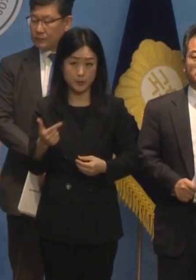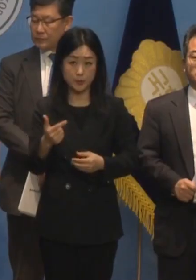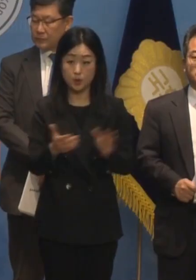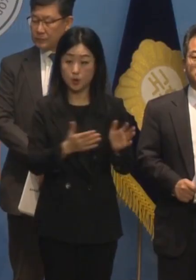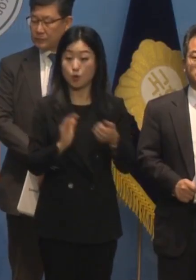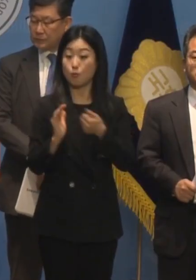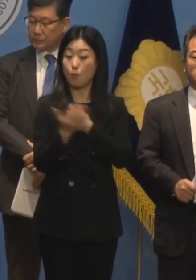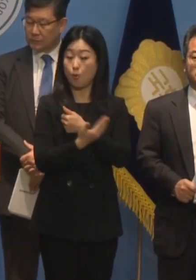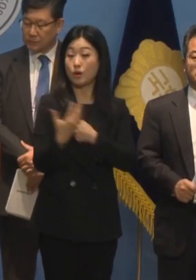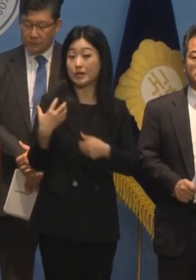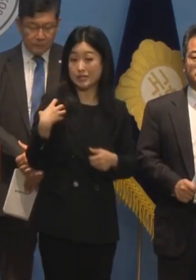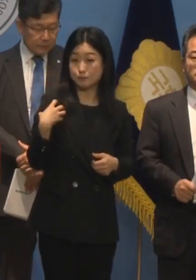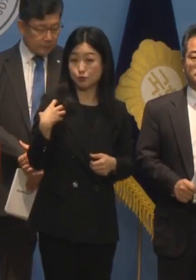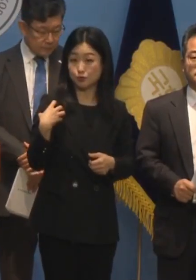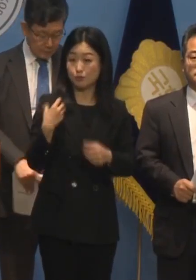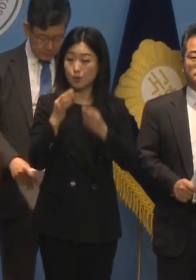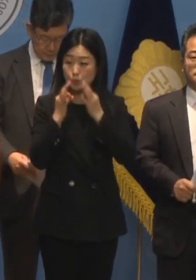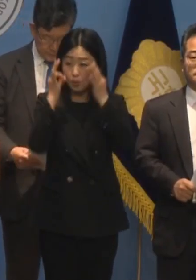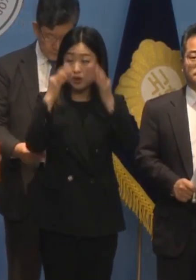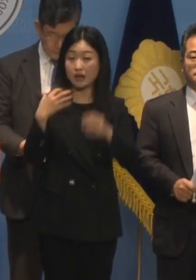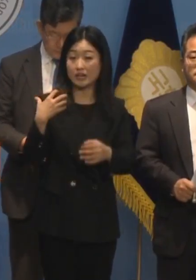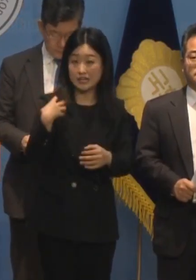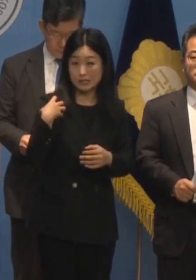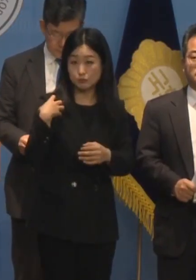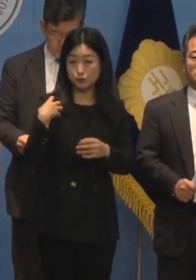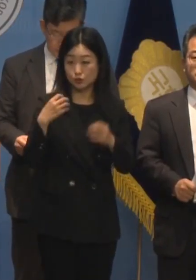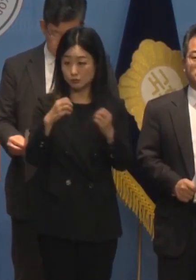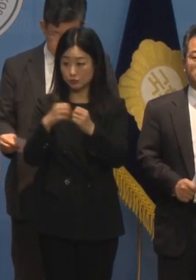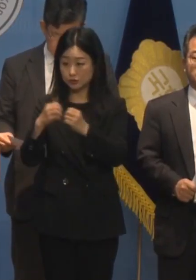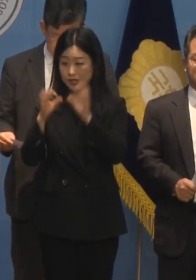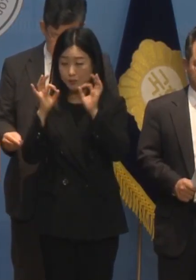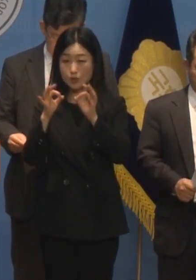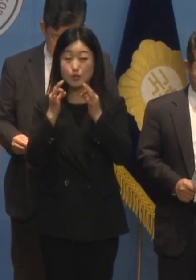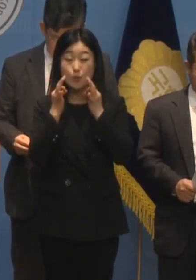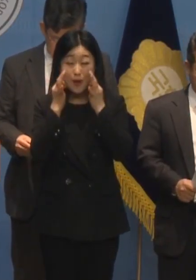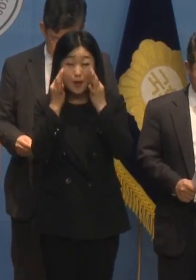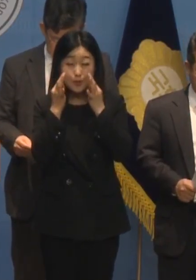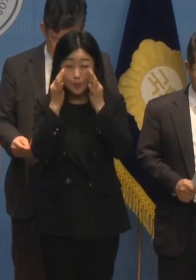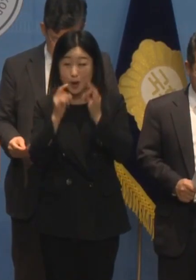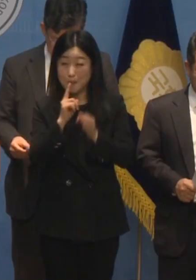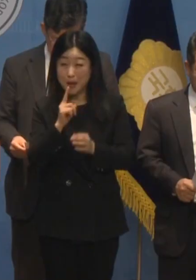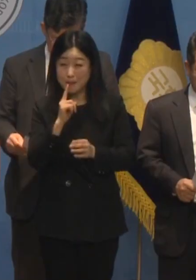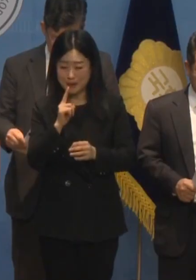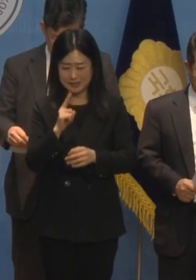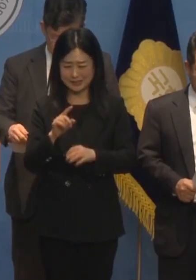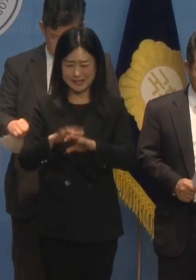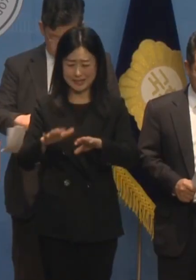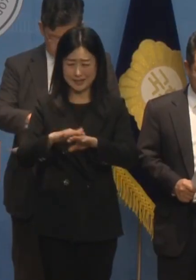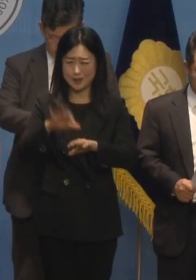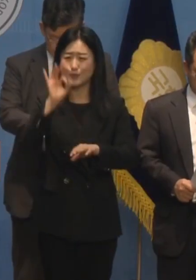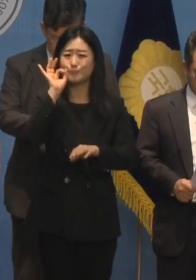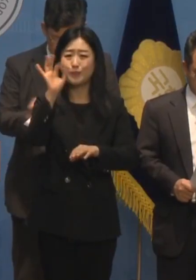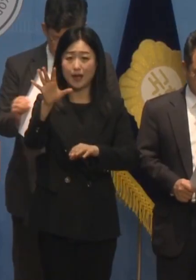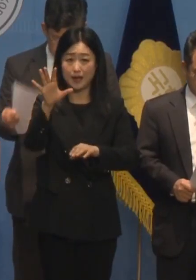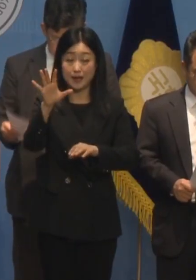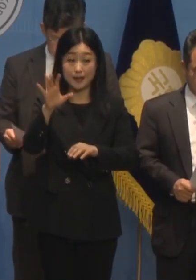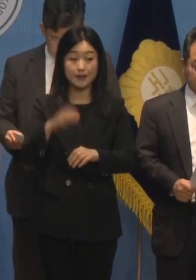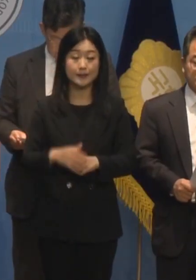보호 의무, 노력 의무 이런 문구들 속에 노력하겠다라는 것으로 해결되는 거 아니냐라고 그러는데 분명히